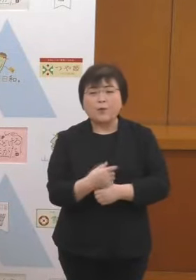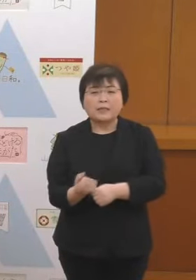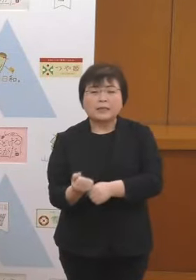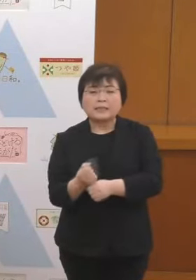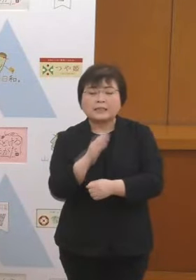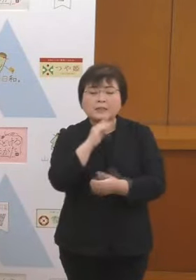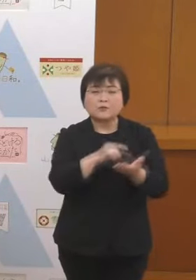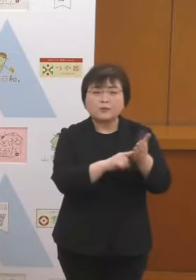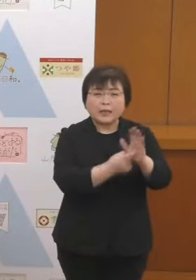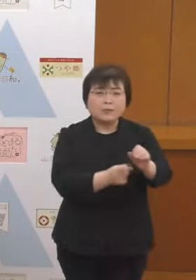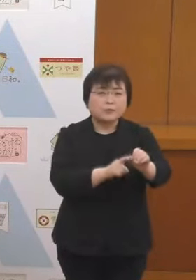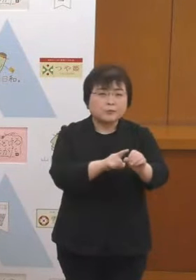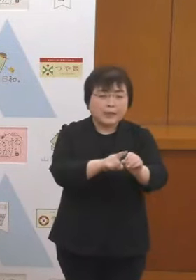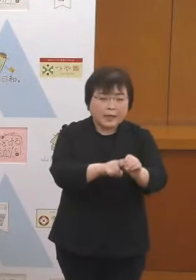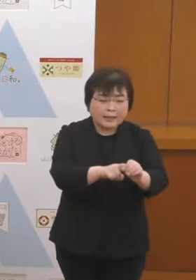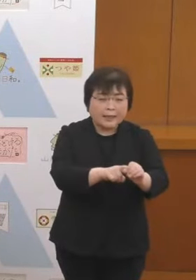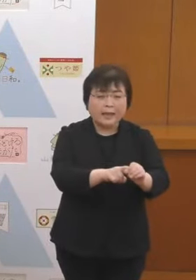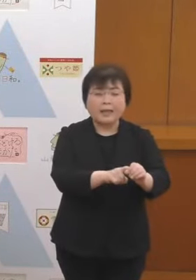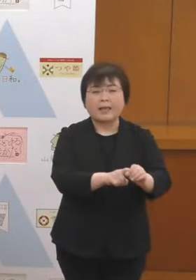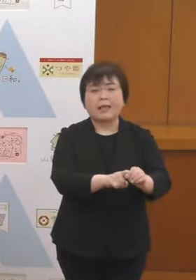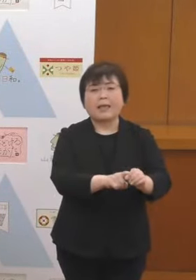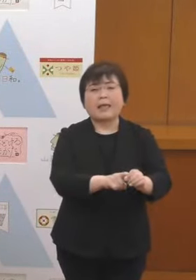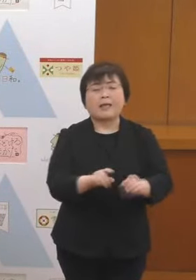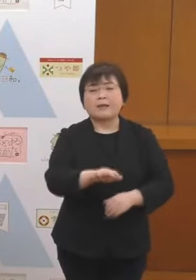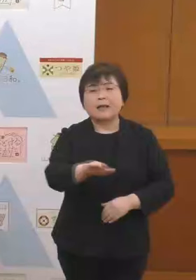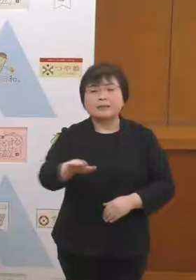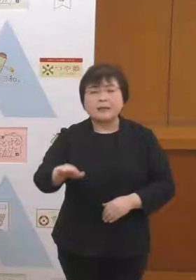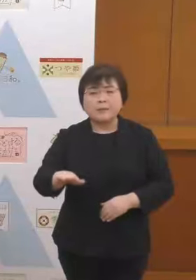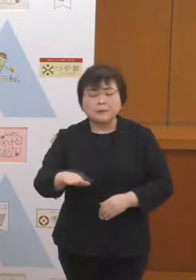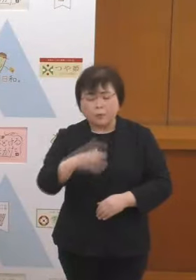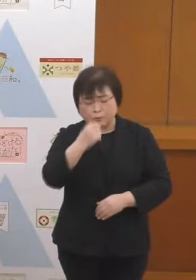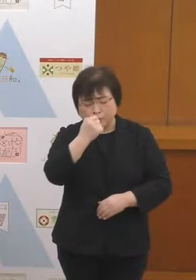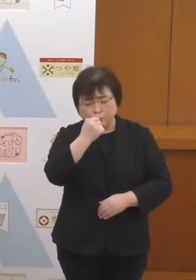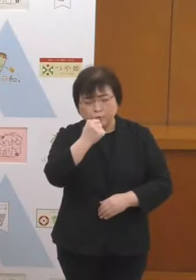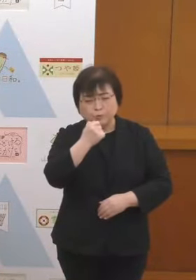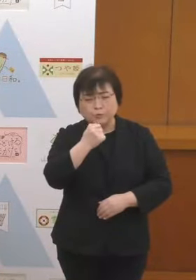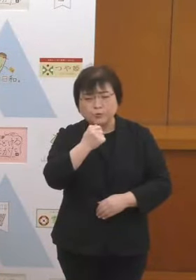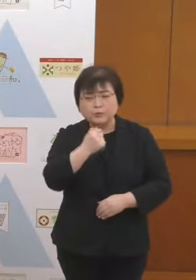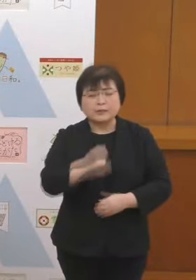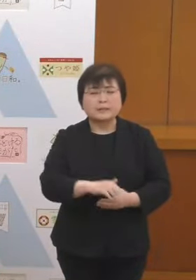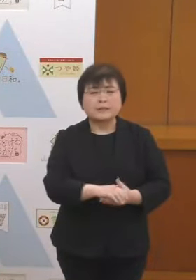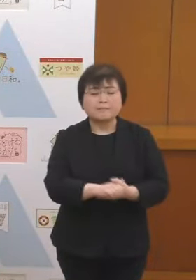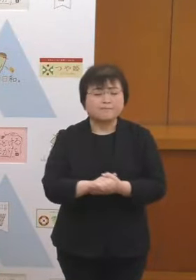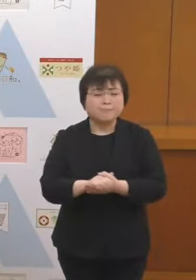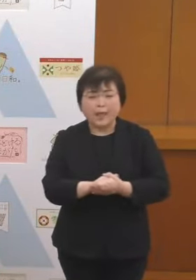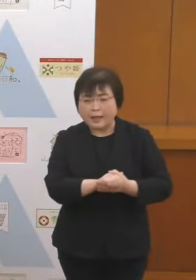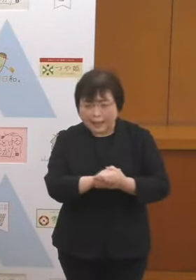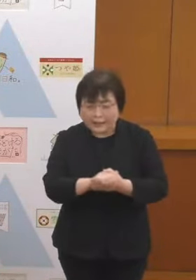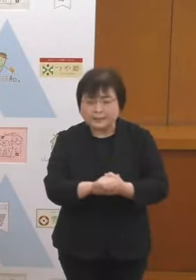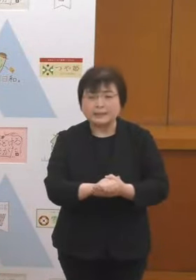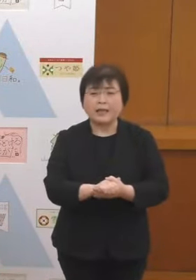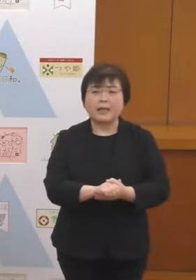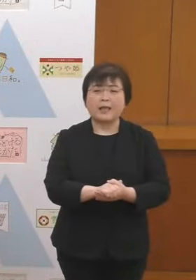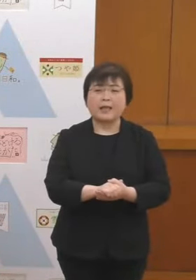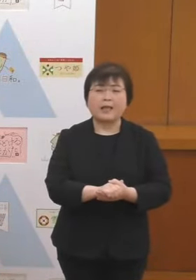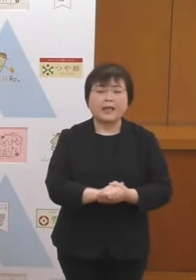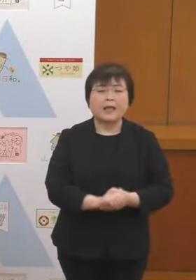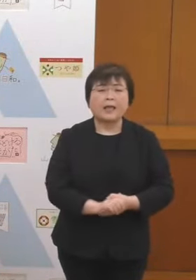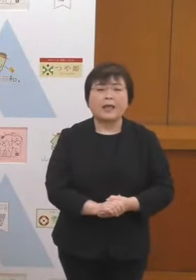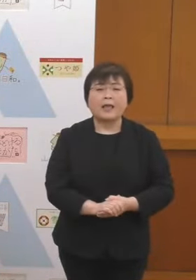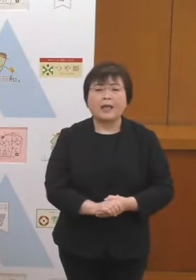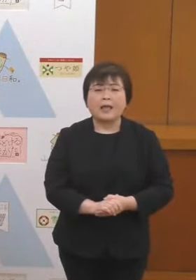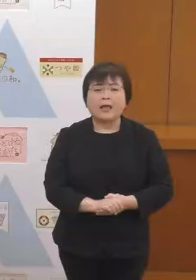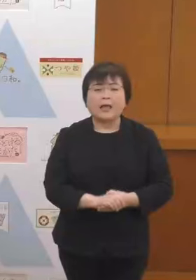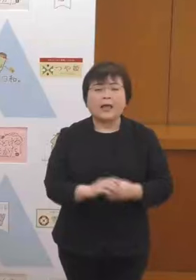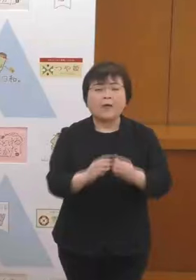県議会の皆様や市町村経済団体と十分に連携するとともに住民主との国会議員の皆